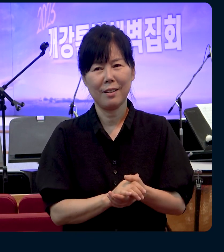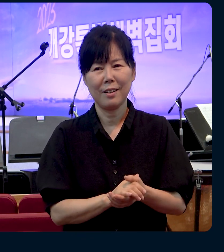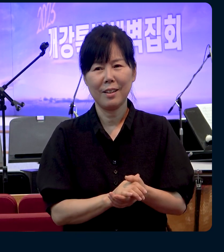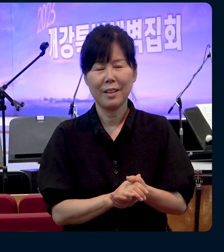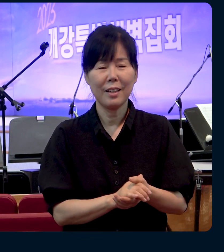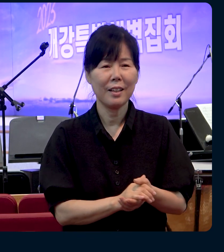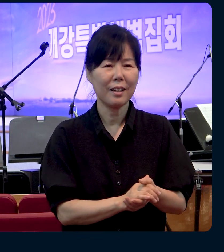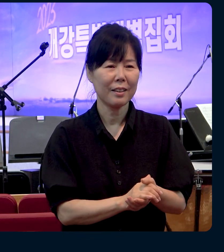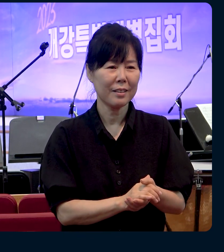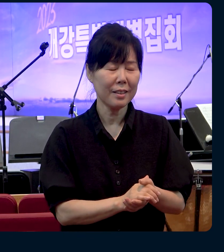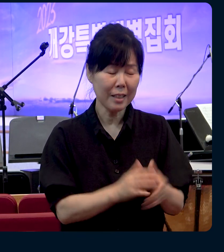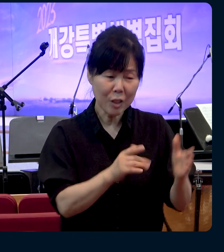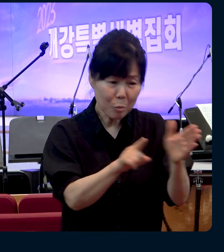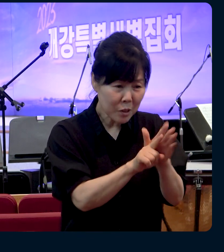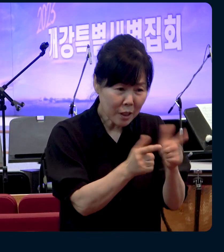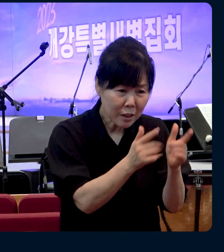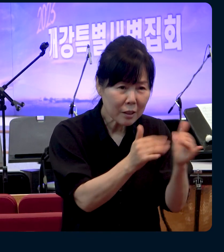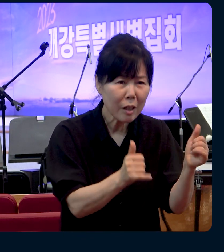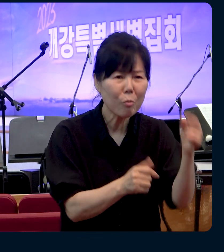왜? 그들이 추구하는 가치는